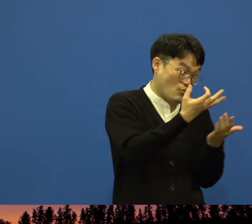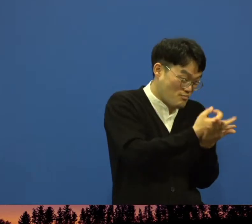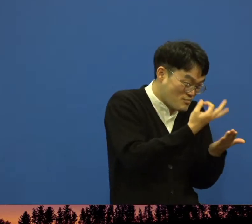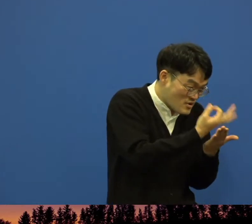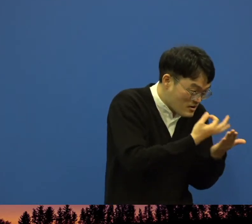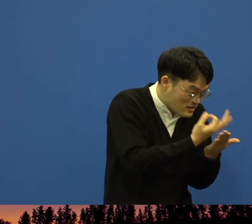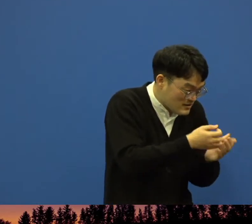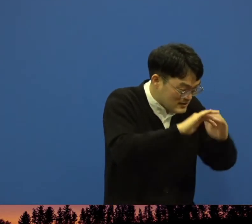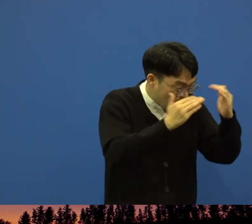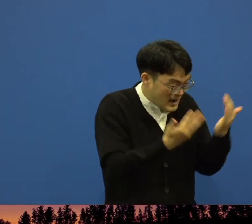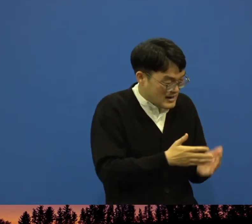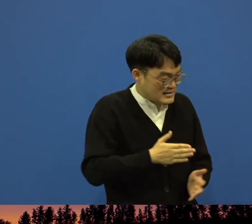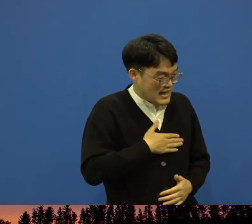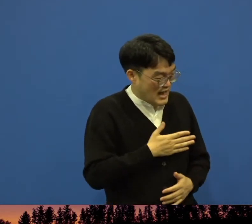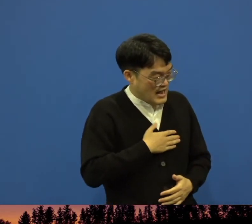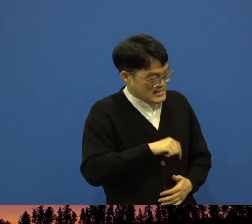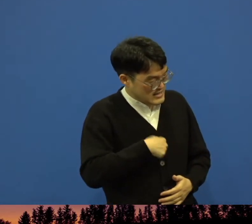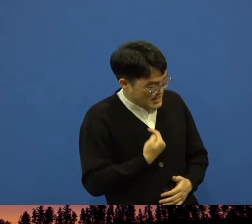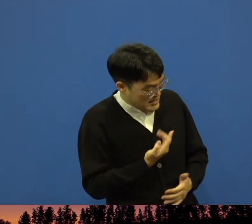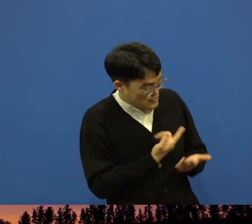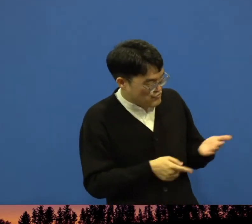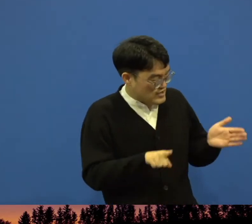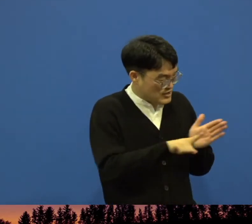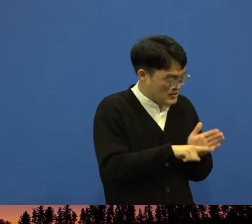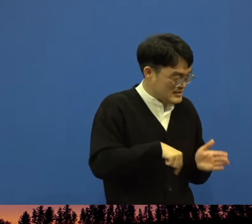해도 전부 다 자기를 즐겁게 합니다.